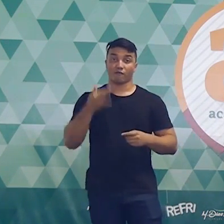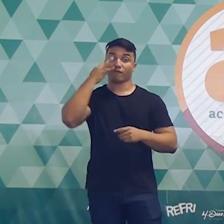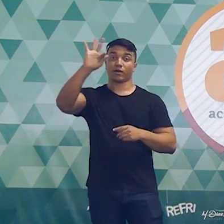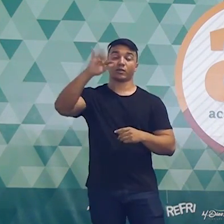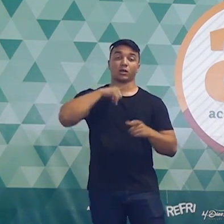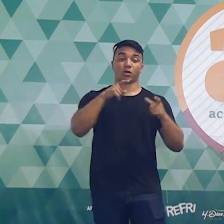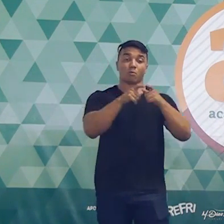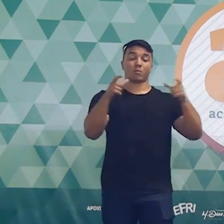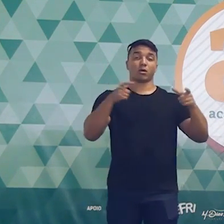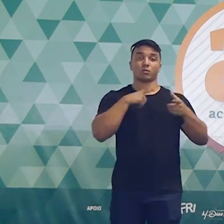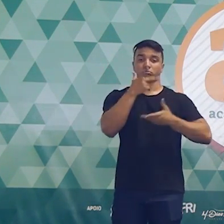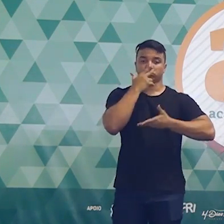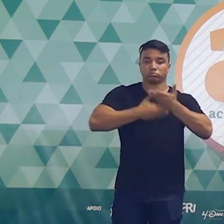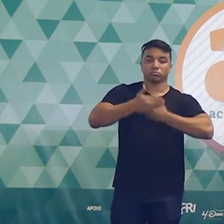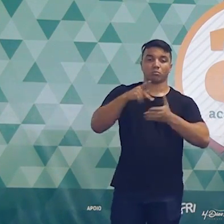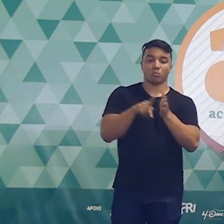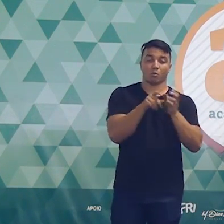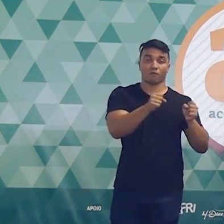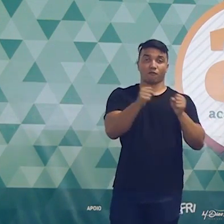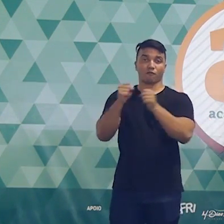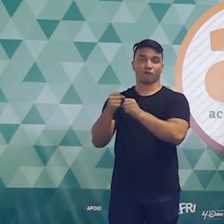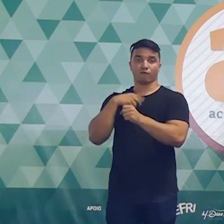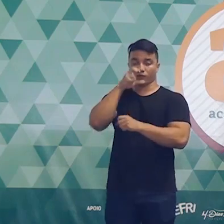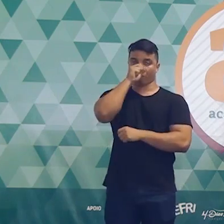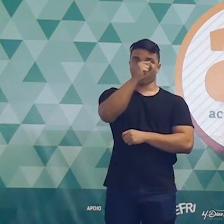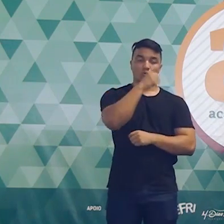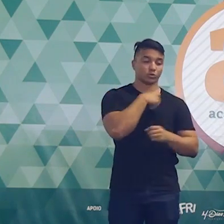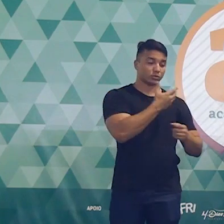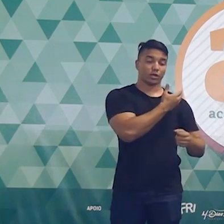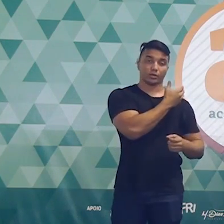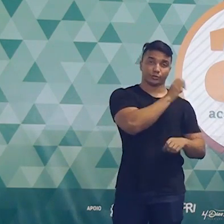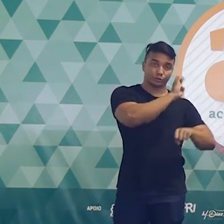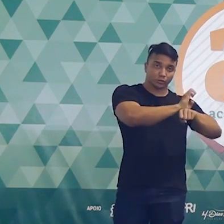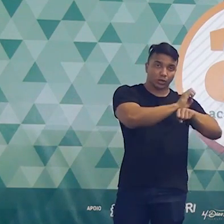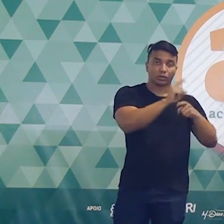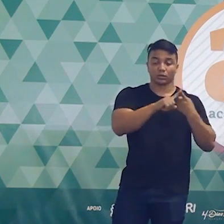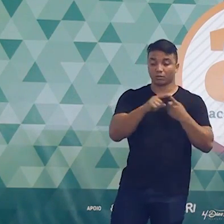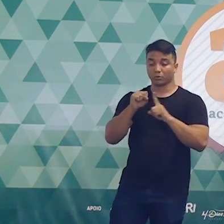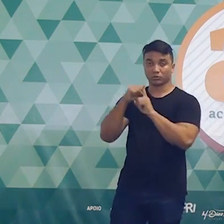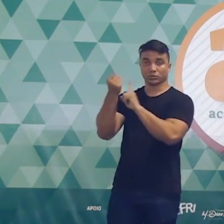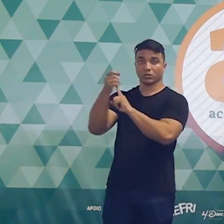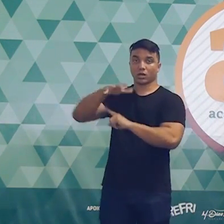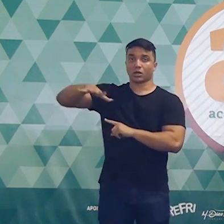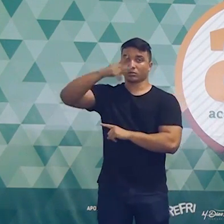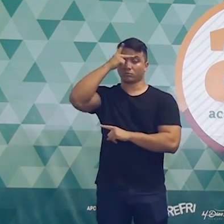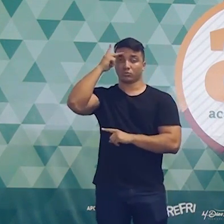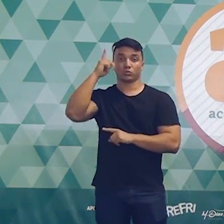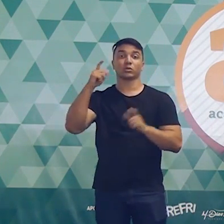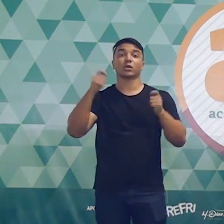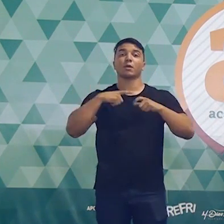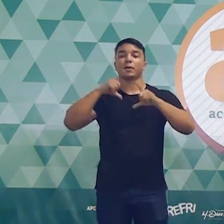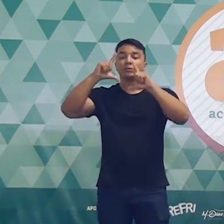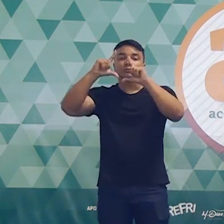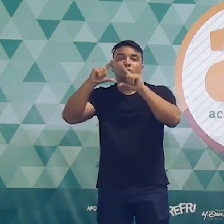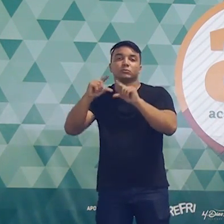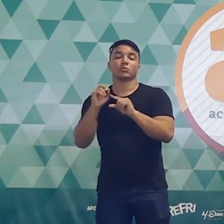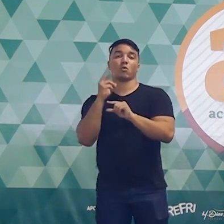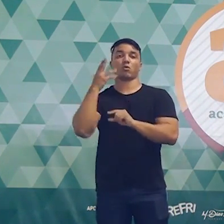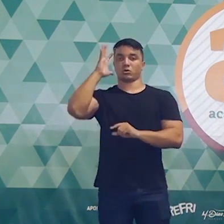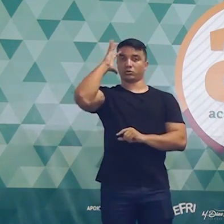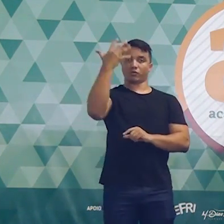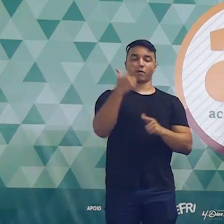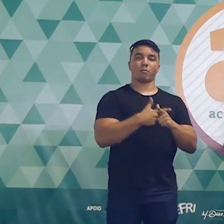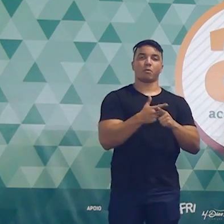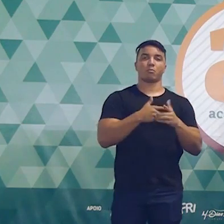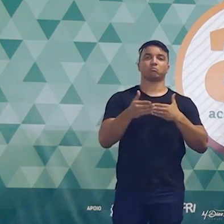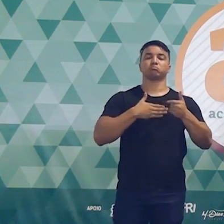uma maior pactuação de forças entre Estado e sociedade civil, poderá minimizar ou resolver o problema que estiver